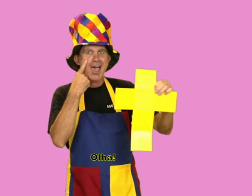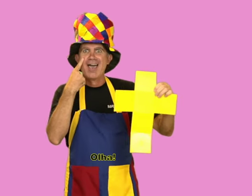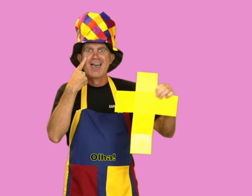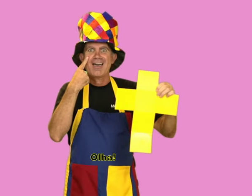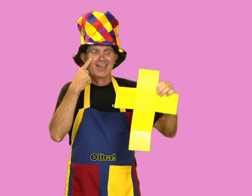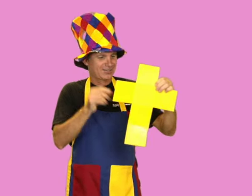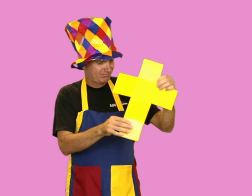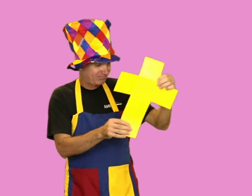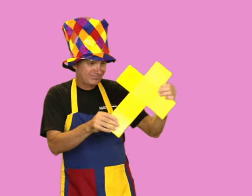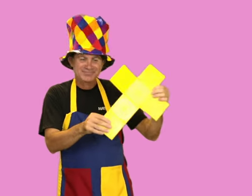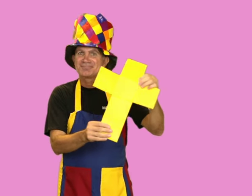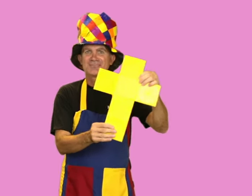Olha!